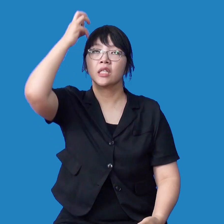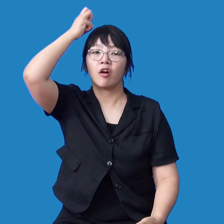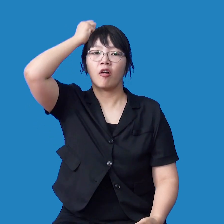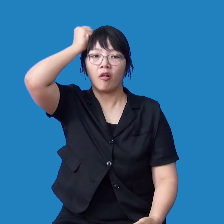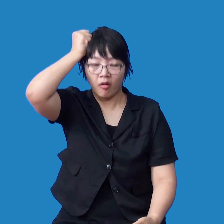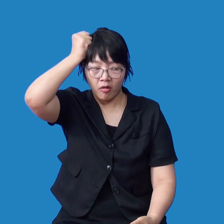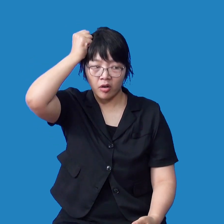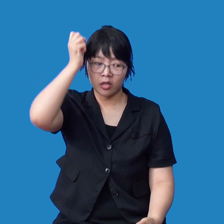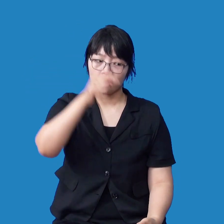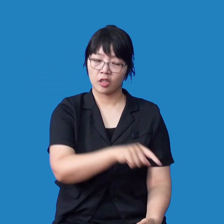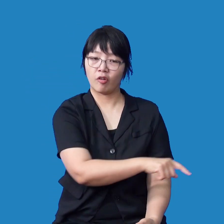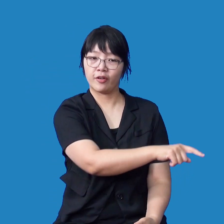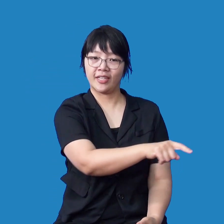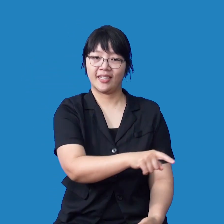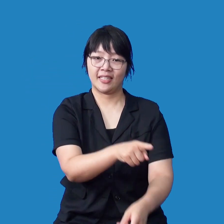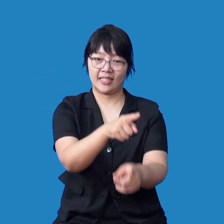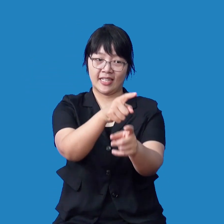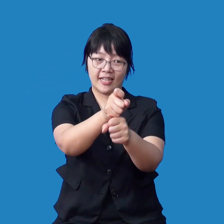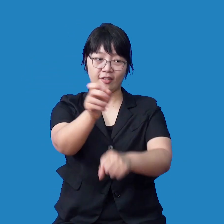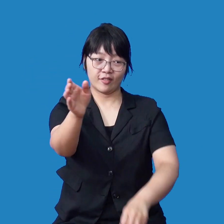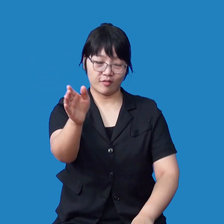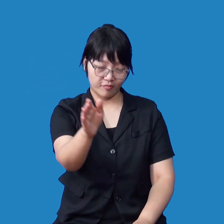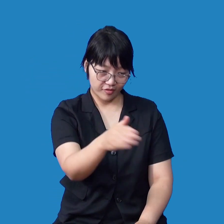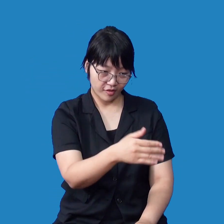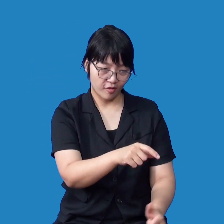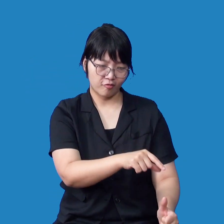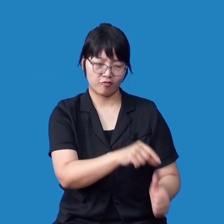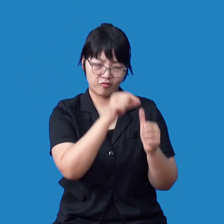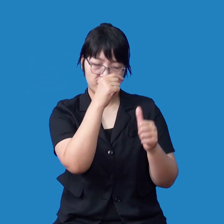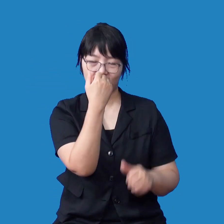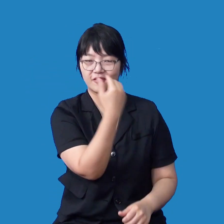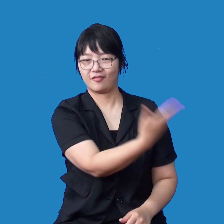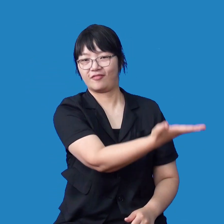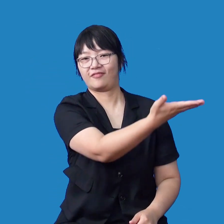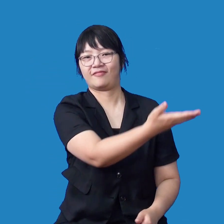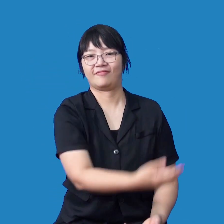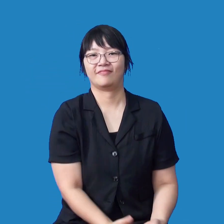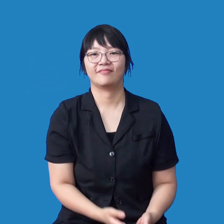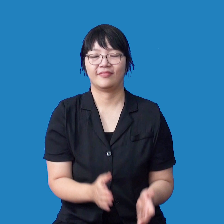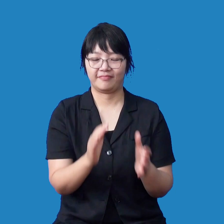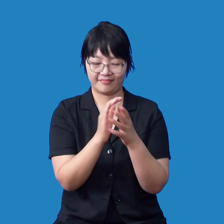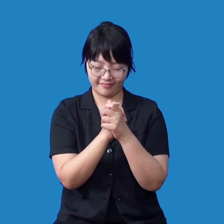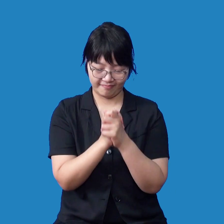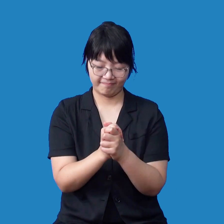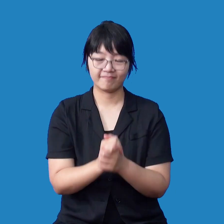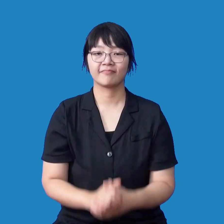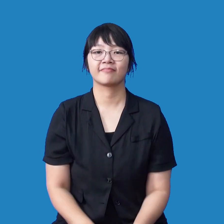기억하고 너희를 너희 대적에서 구원하시리라. 아멘.